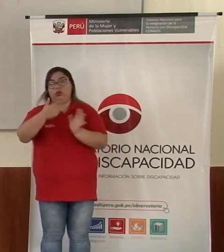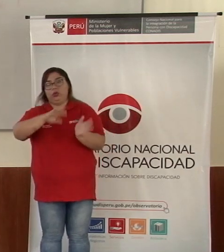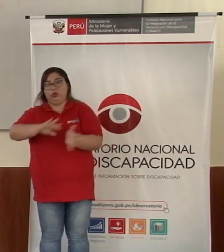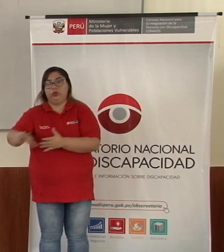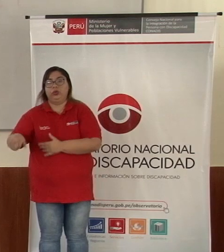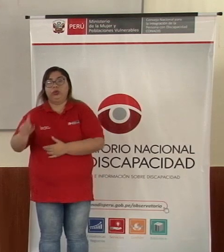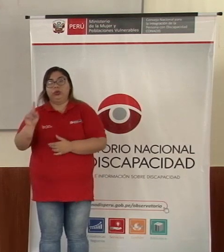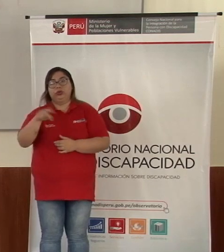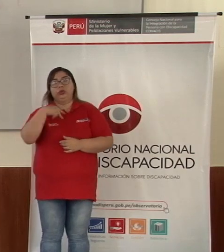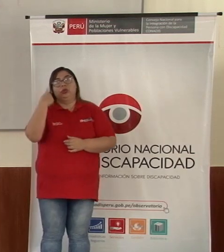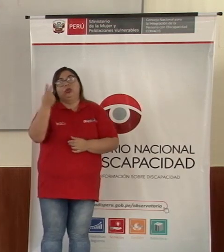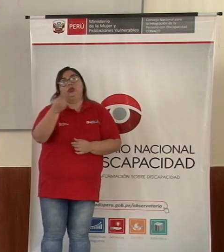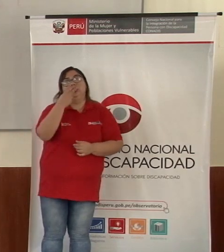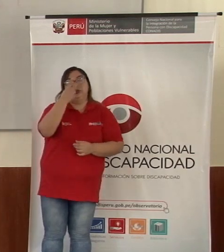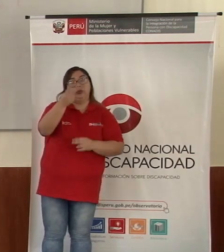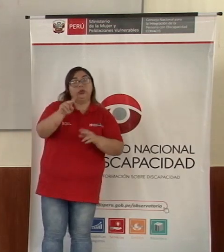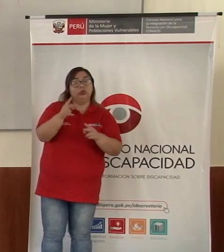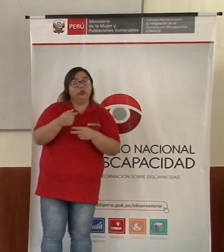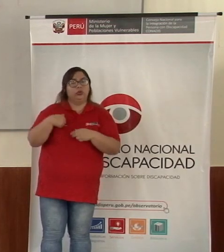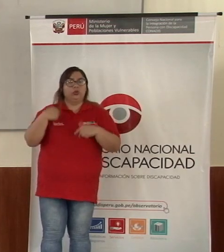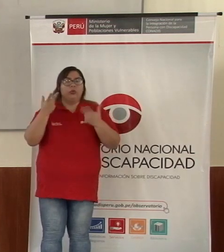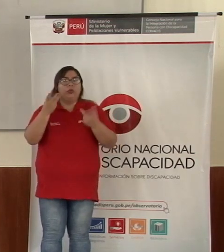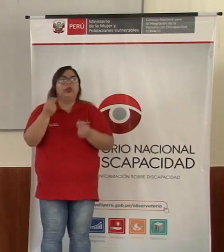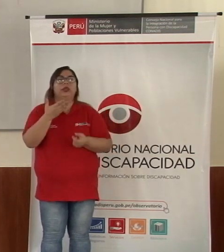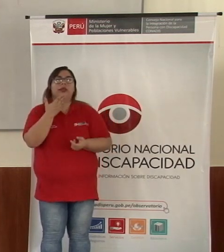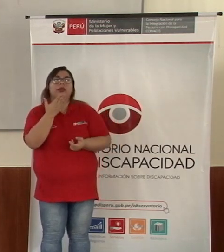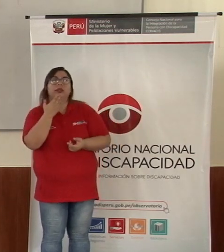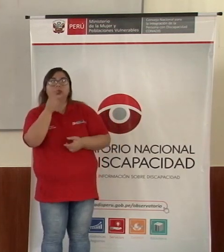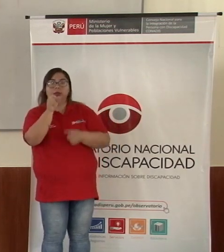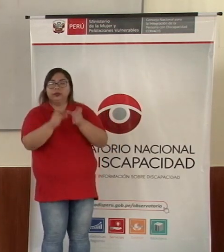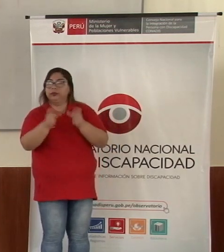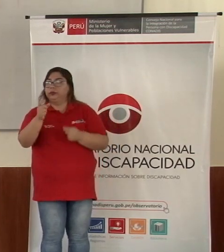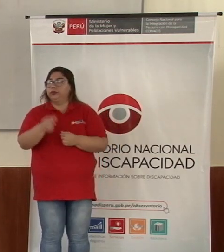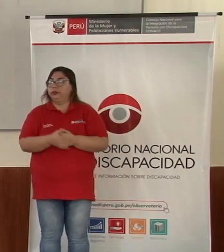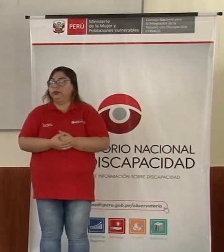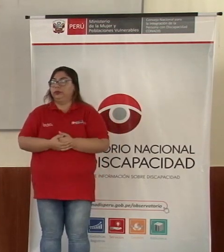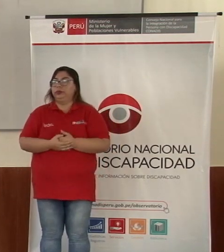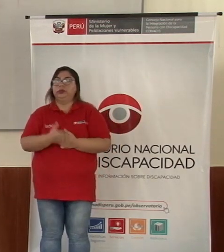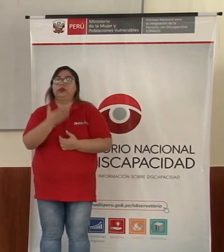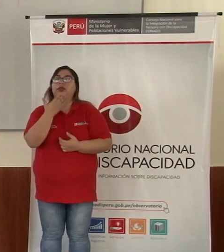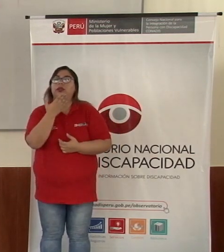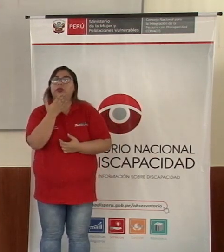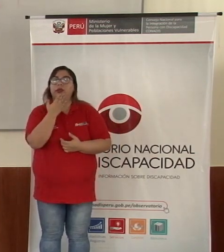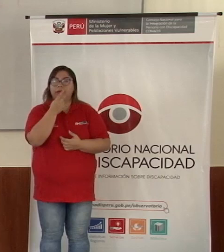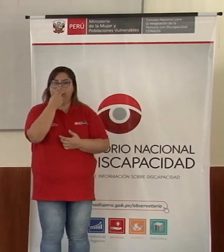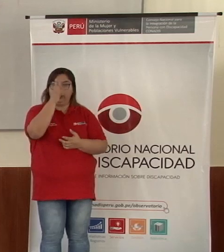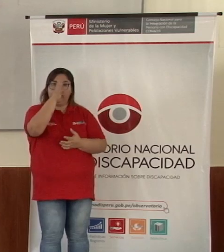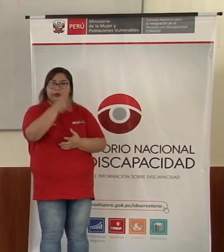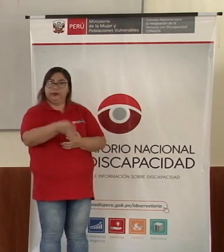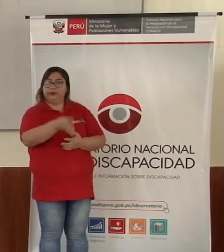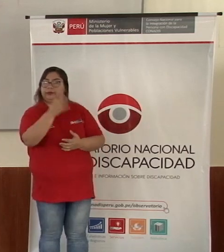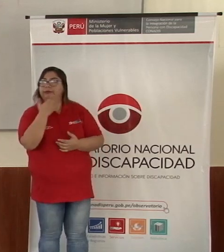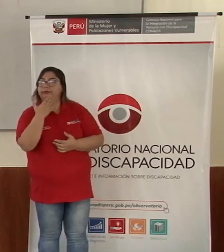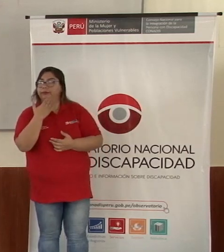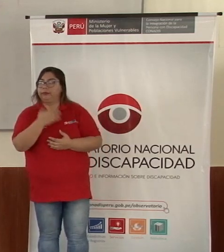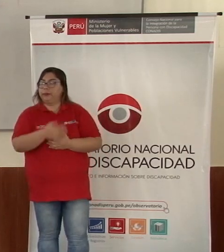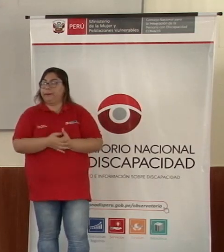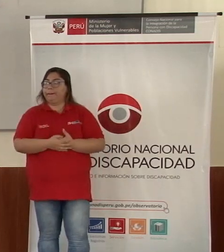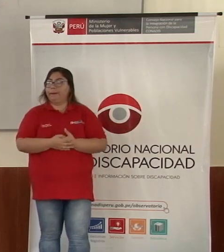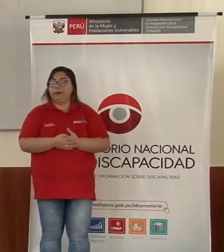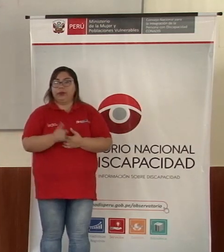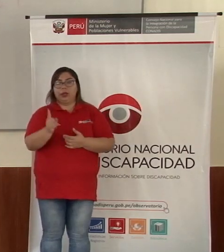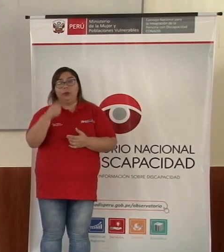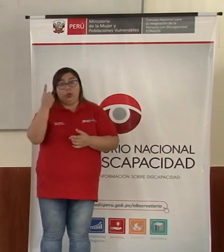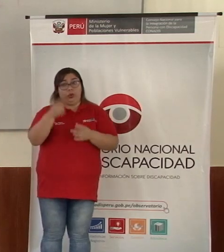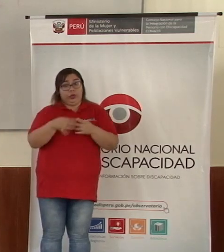encuentran privados de discernimiento. ¿Quiénes son? ¿Quién determina el discernimiento? Por